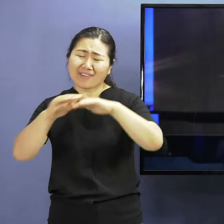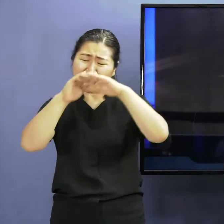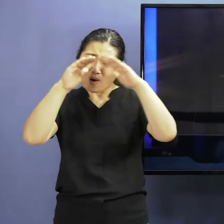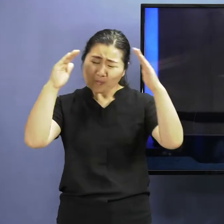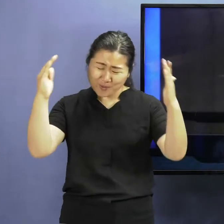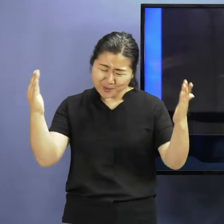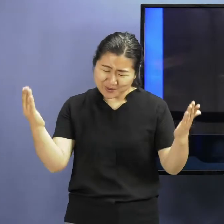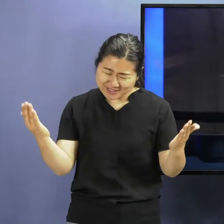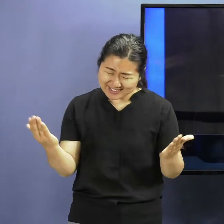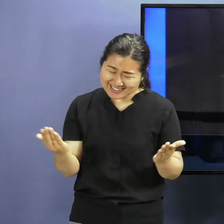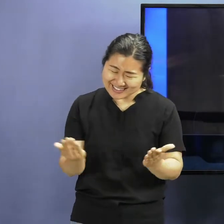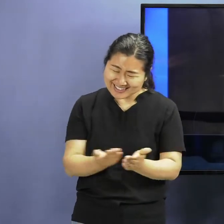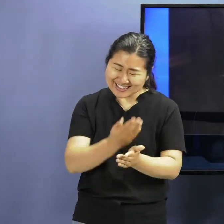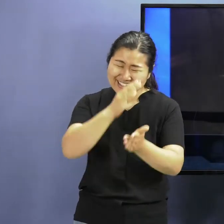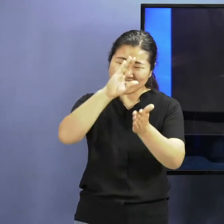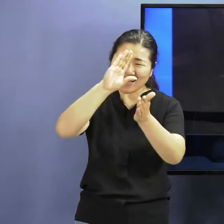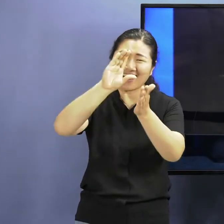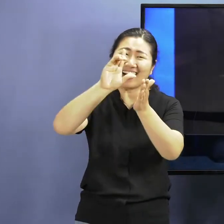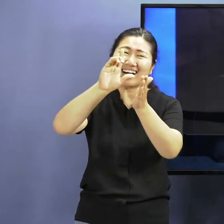지나왔던 모든